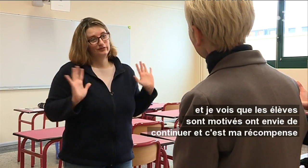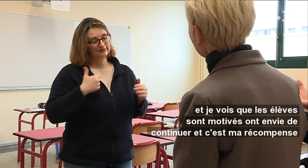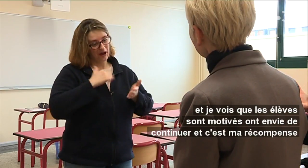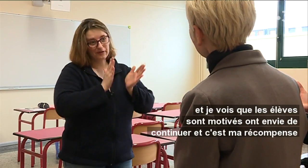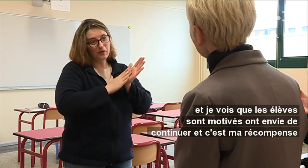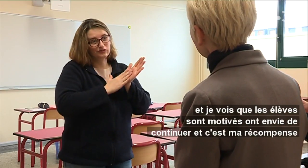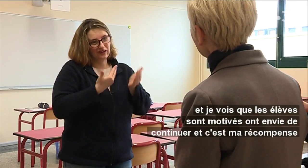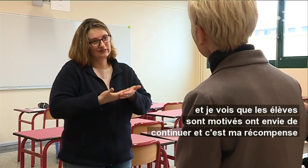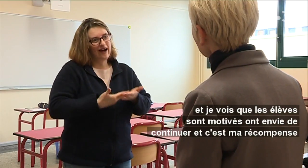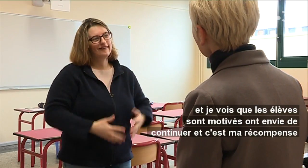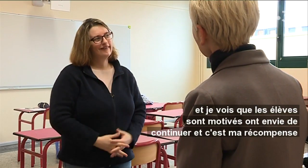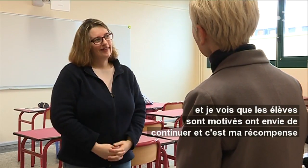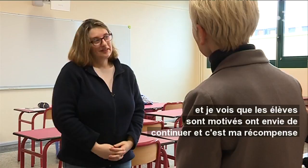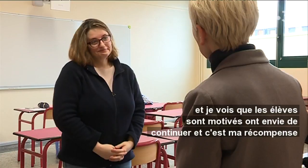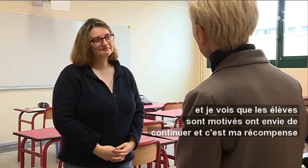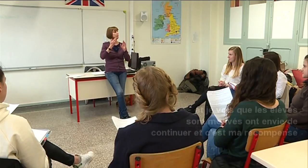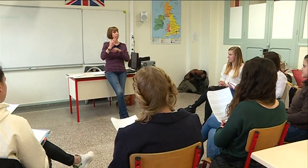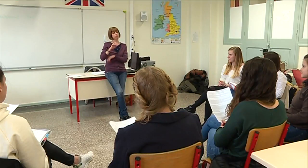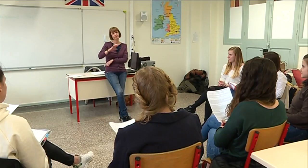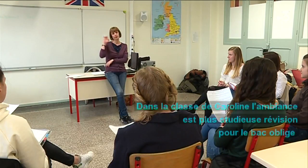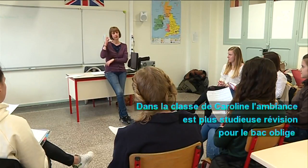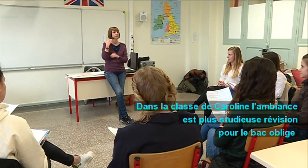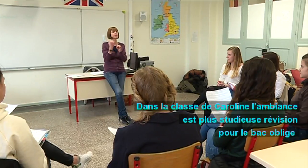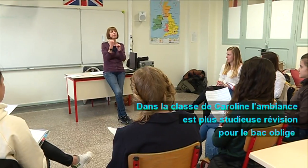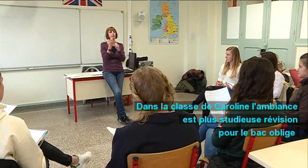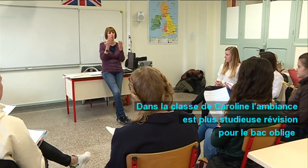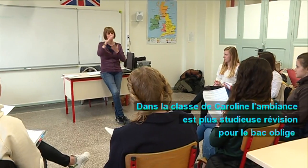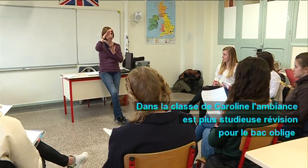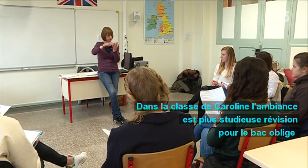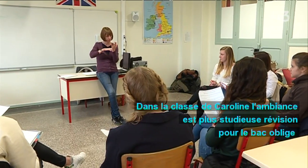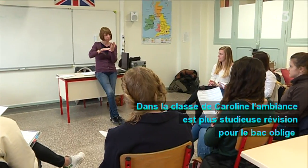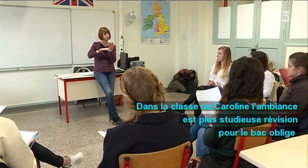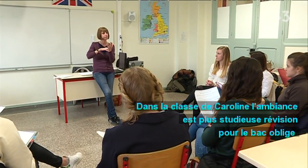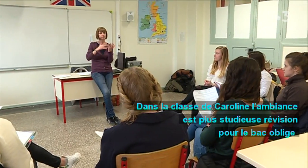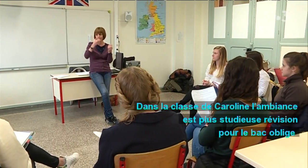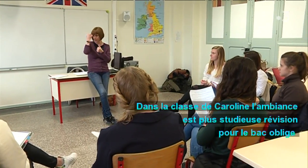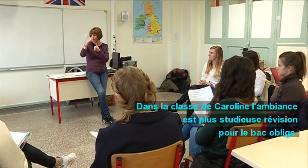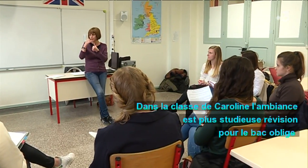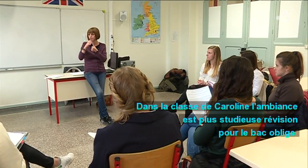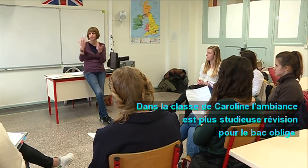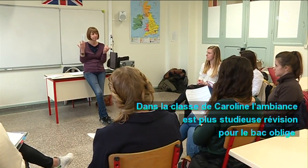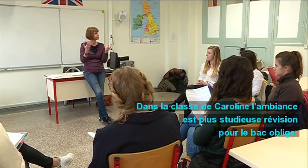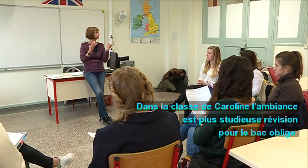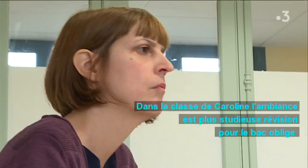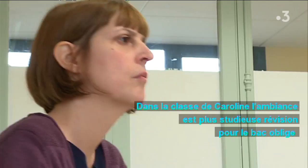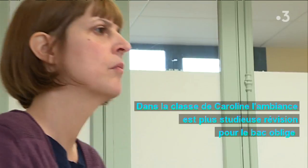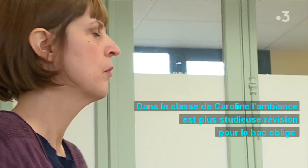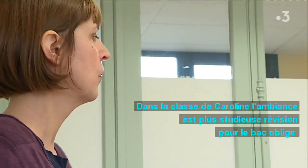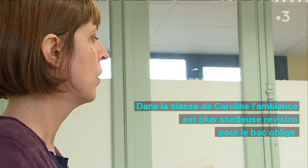envie de continuer, et c'est ma récompense. Dans la classe de Caroline, l'ambiance est plus studieuse. Révision pour le bac